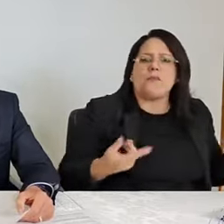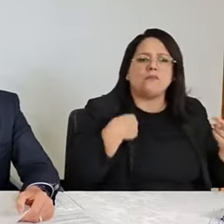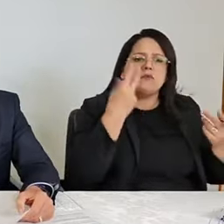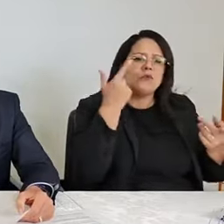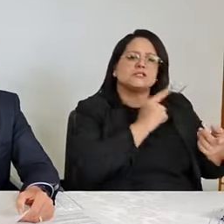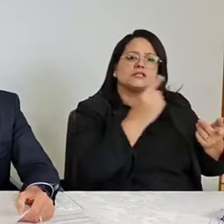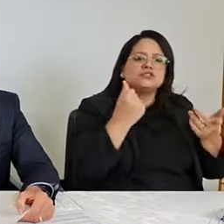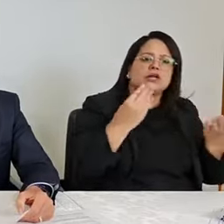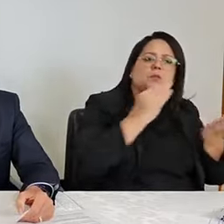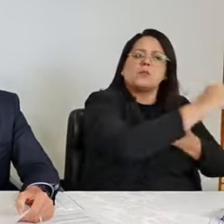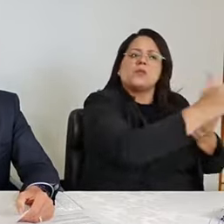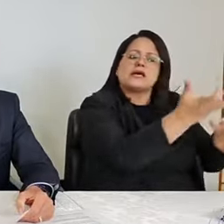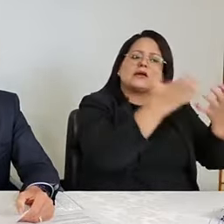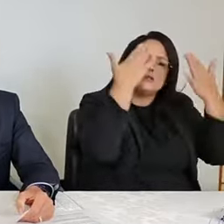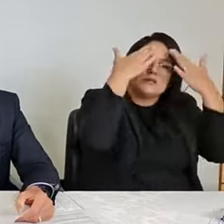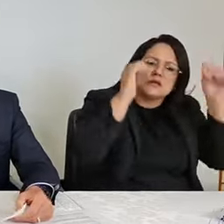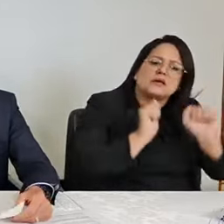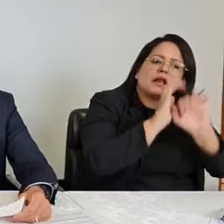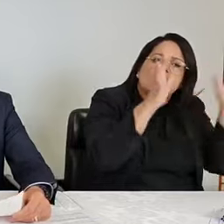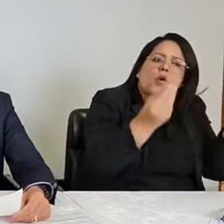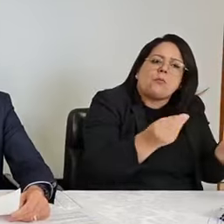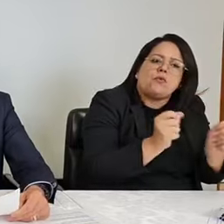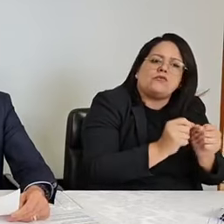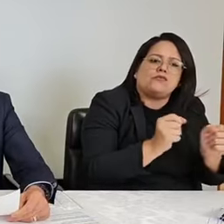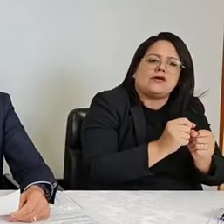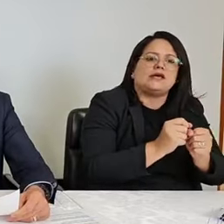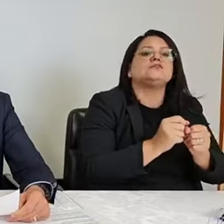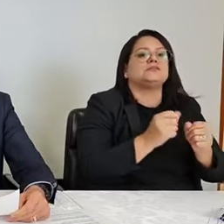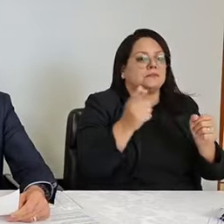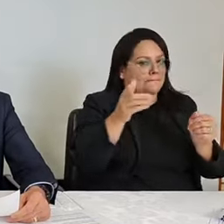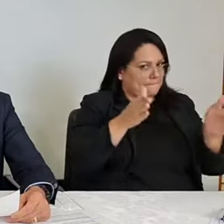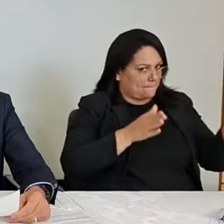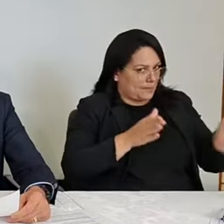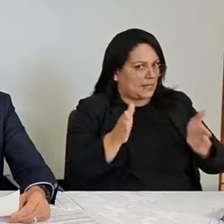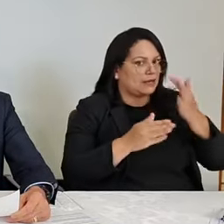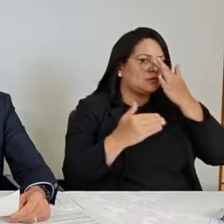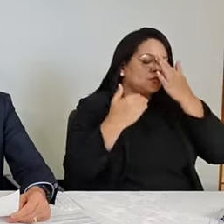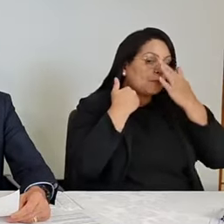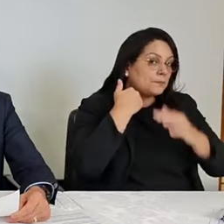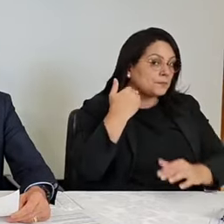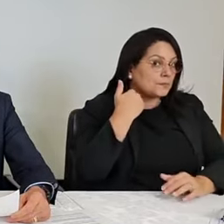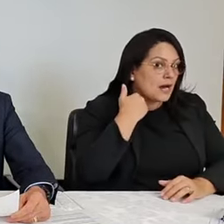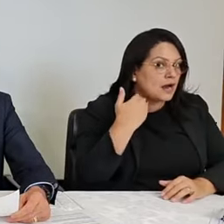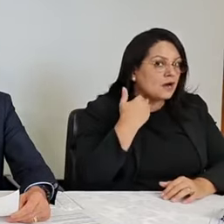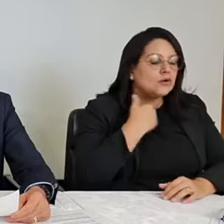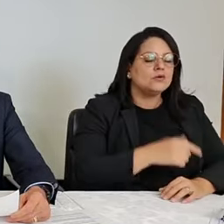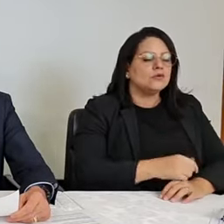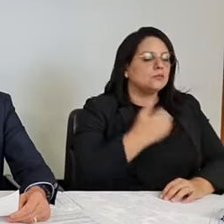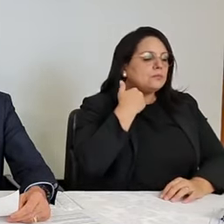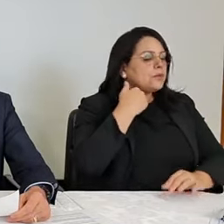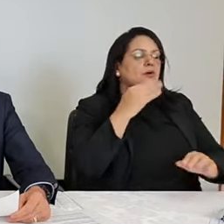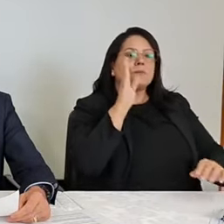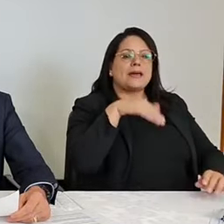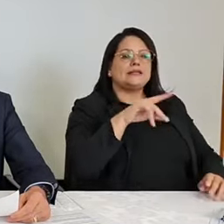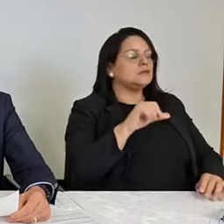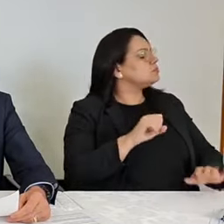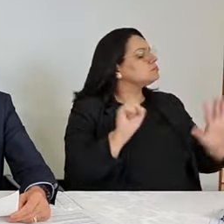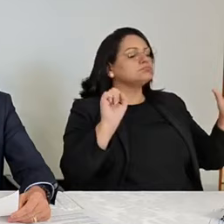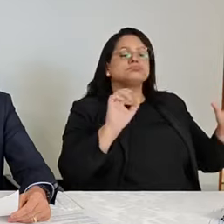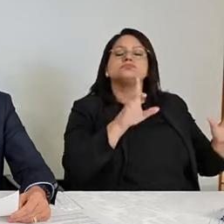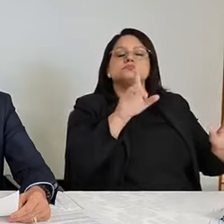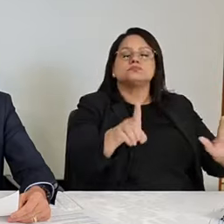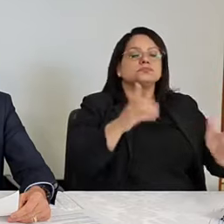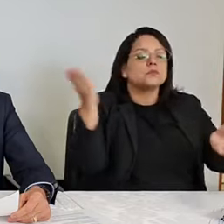capitalizou aquela empresa, eu quero entender o que foi feito. E naquela data, o banco entrou com mandato de segurança alegando sigilo